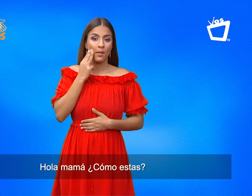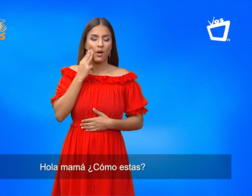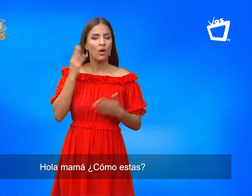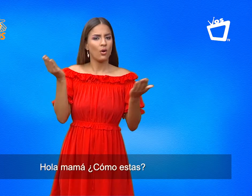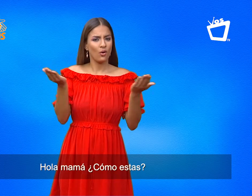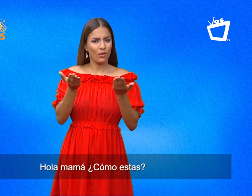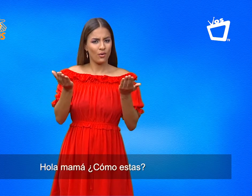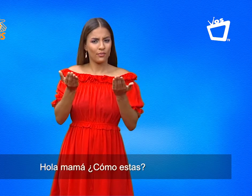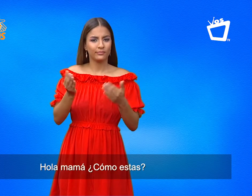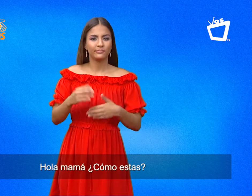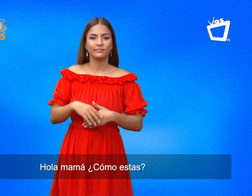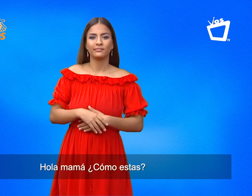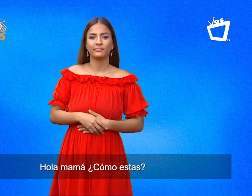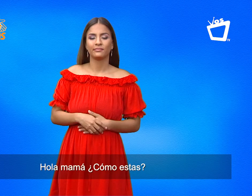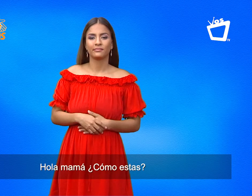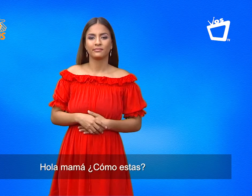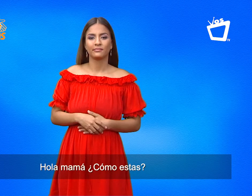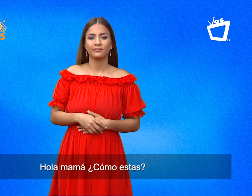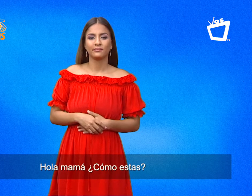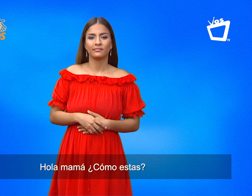hola mamá cómo estás